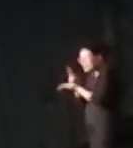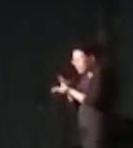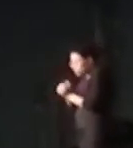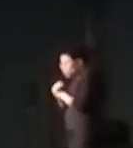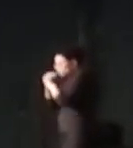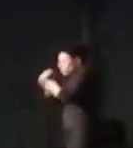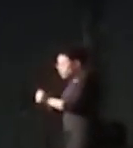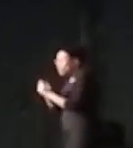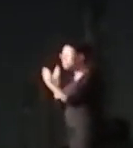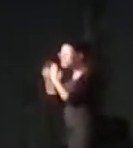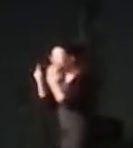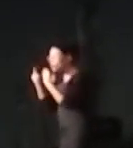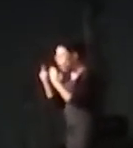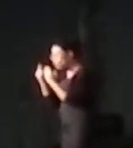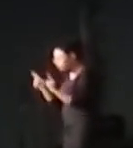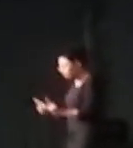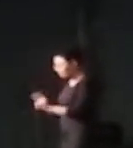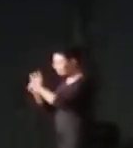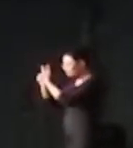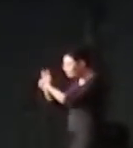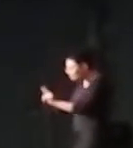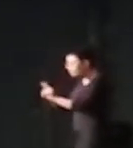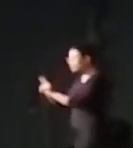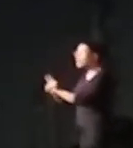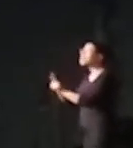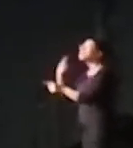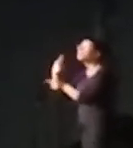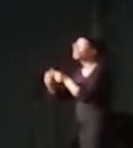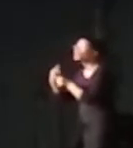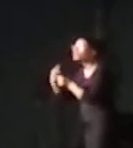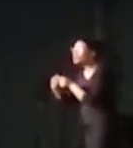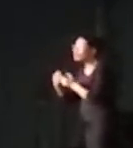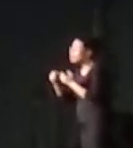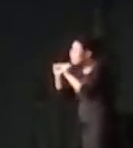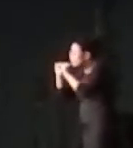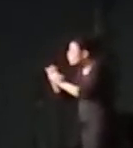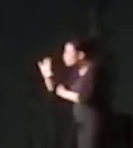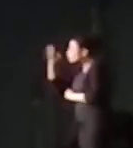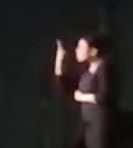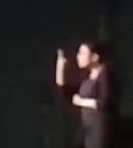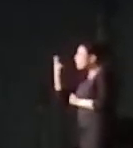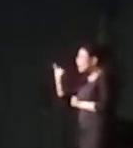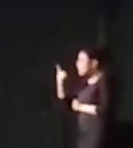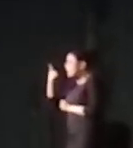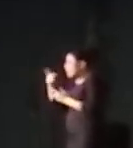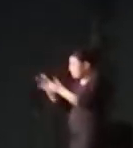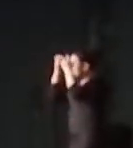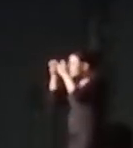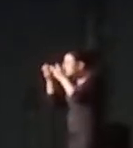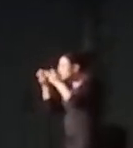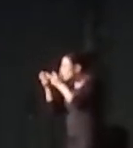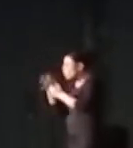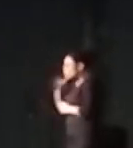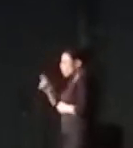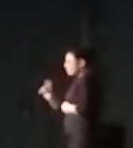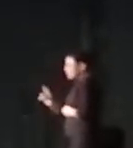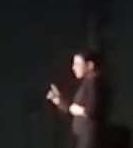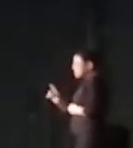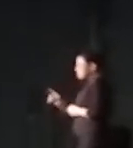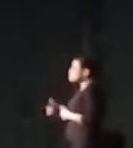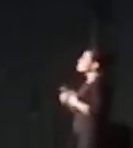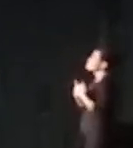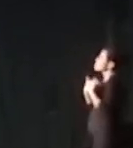Porque também eu posso causar um gatilho que eu não conheço. Então, alguém da área, uma vez que eu não